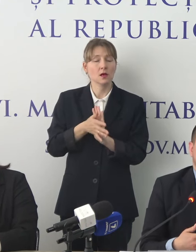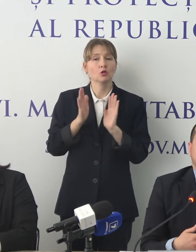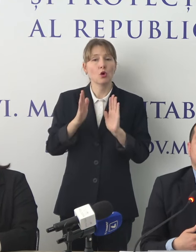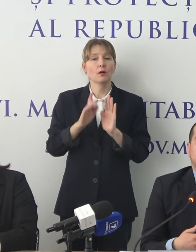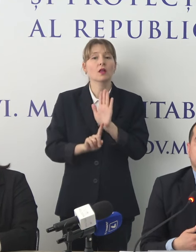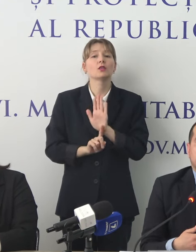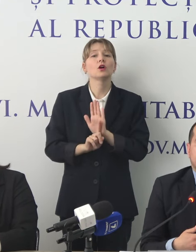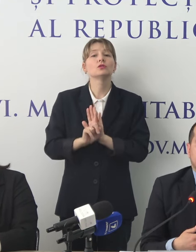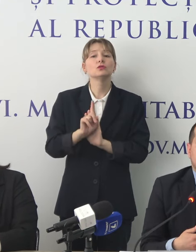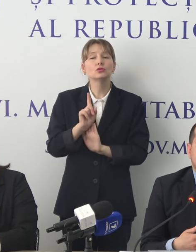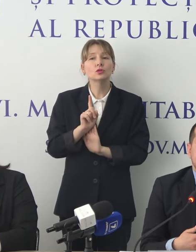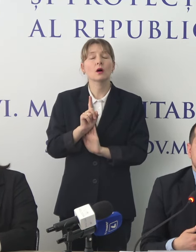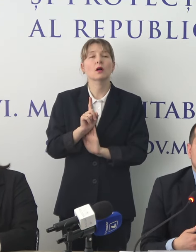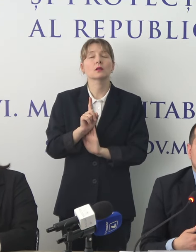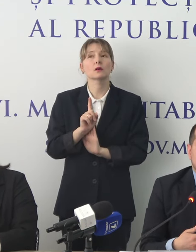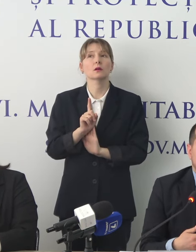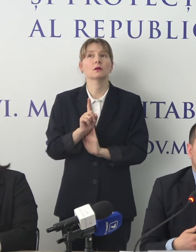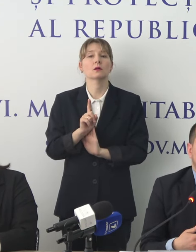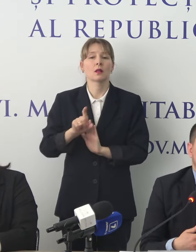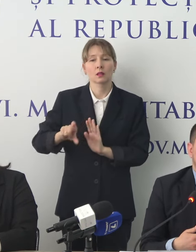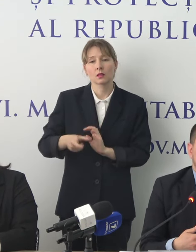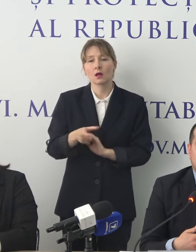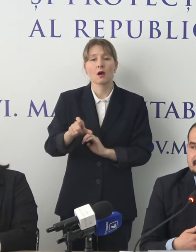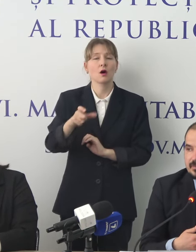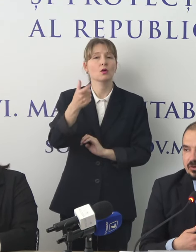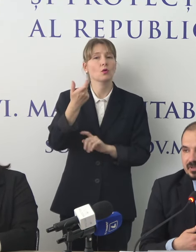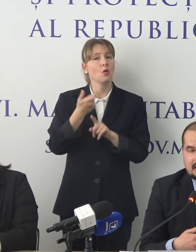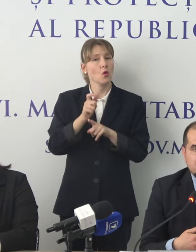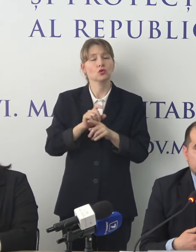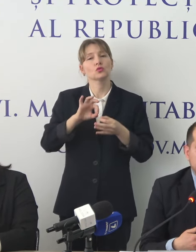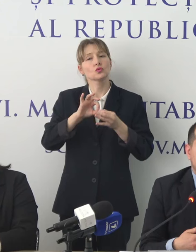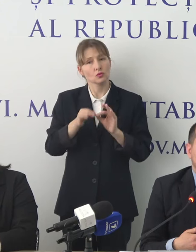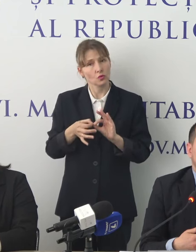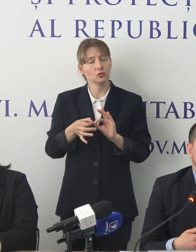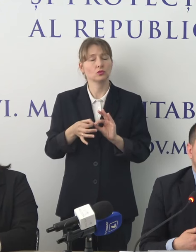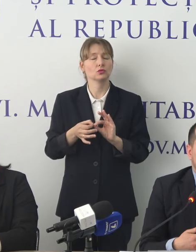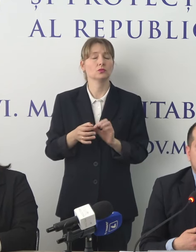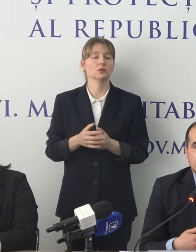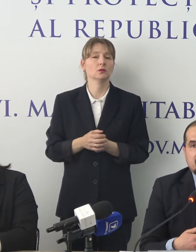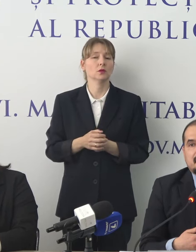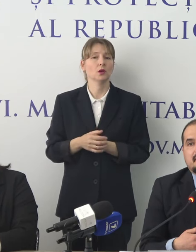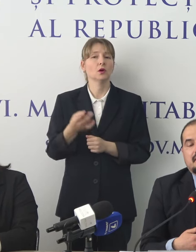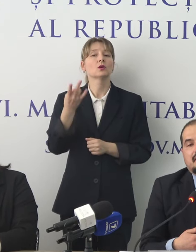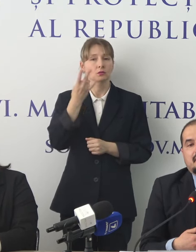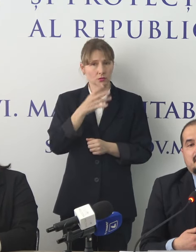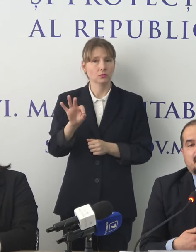începutul unui drum care va fi unul extrem de complicat și lung, dar